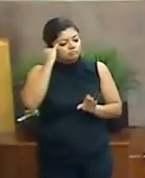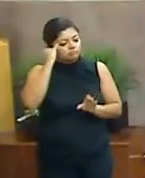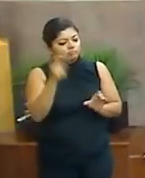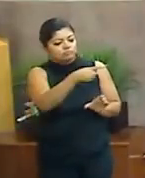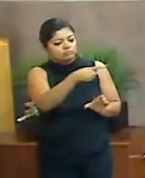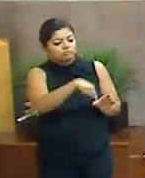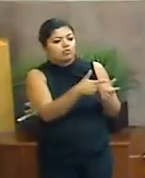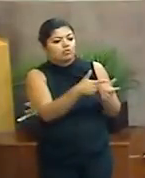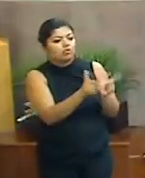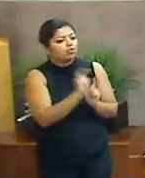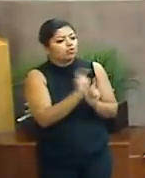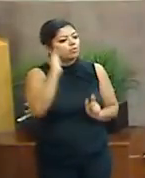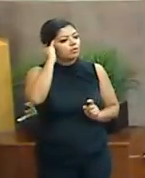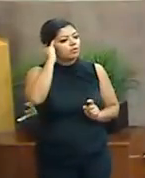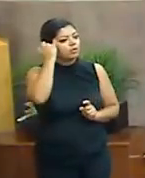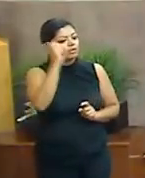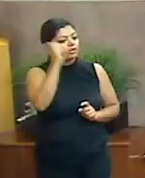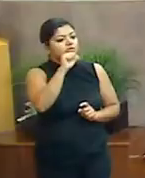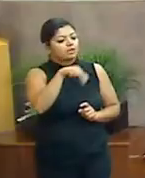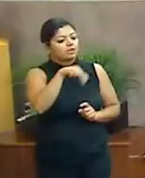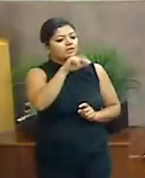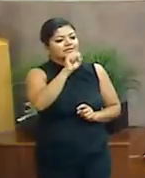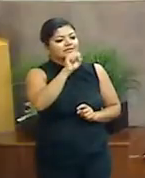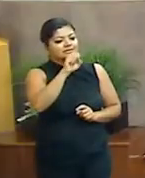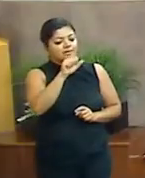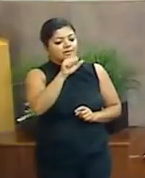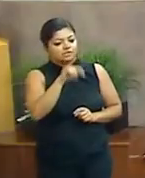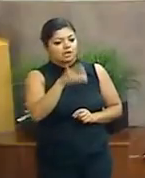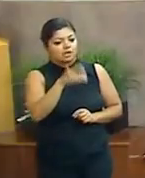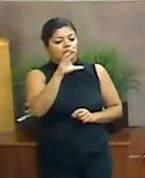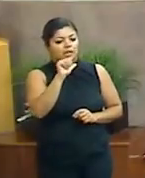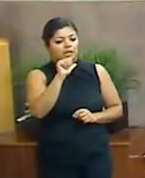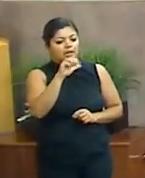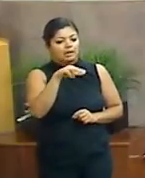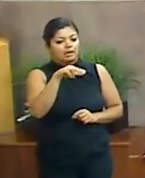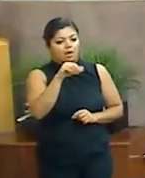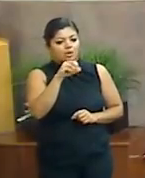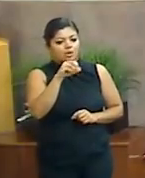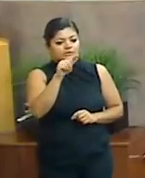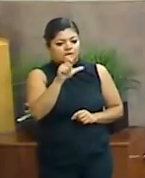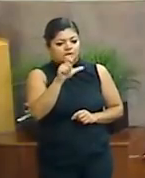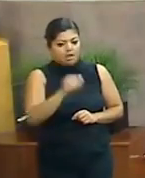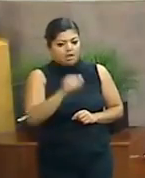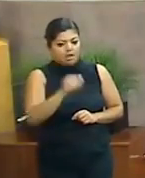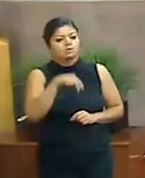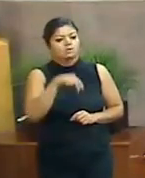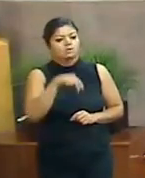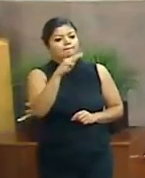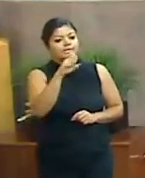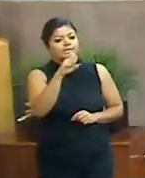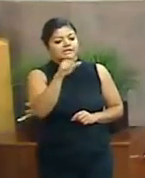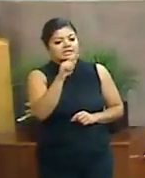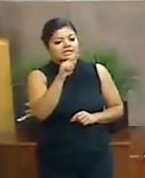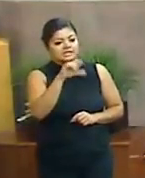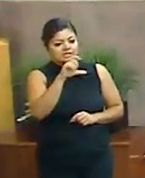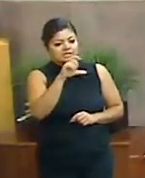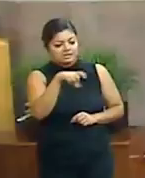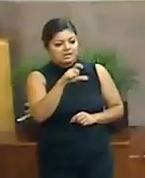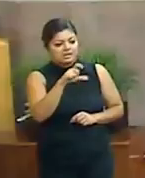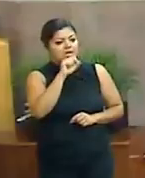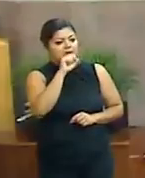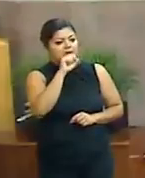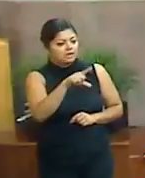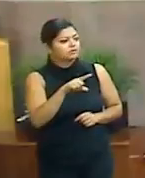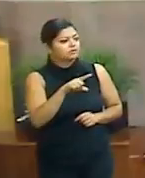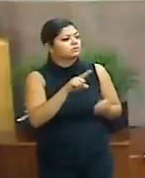radical de san sebastián el plan de mentalismo el proyecto realiza un estudio del contexto comunitario